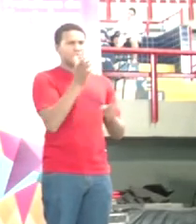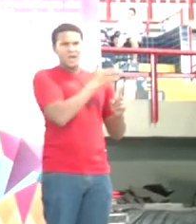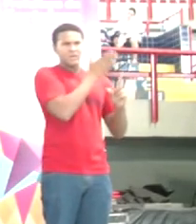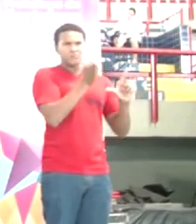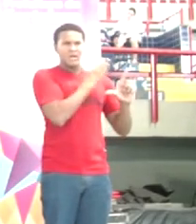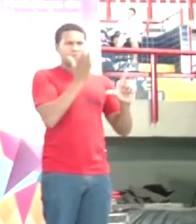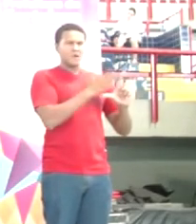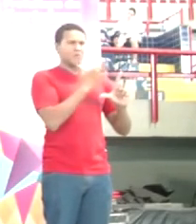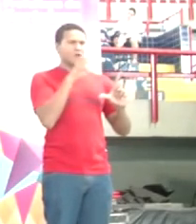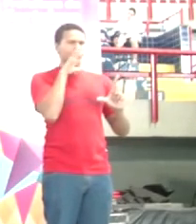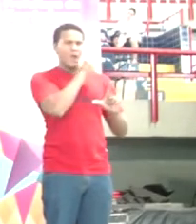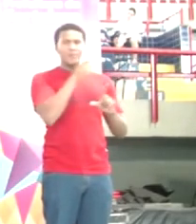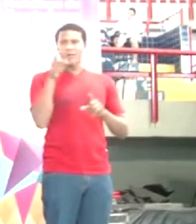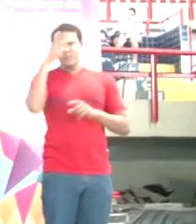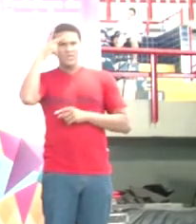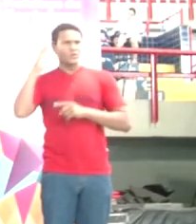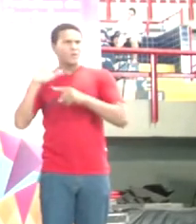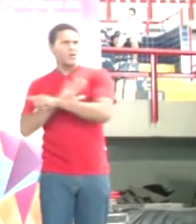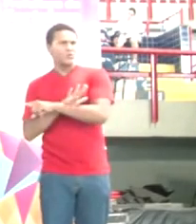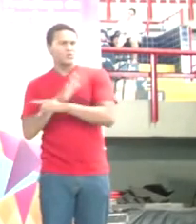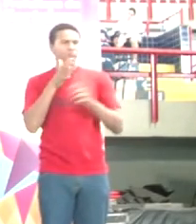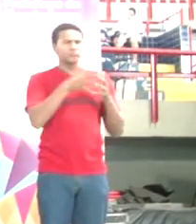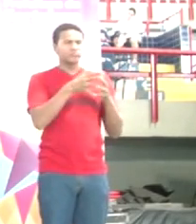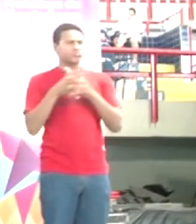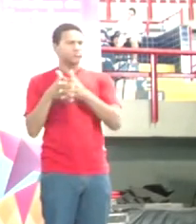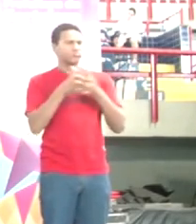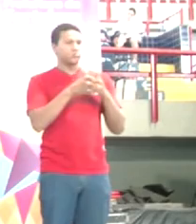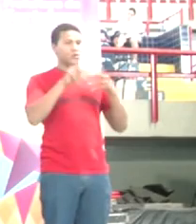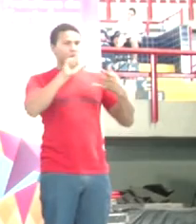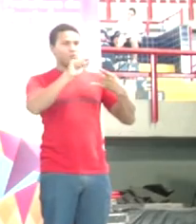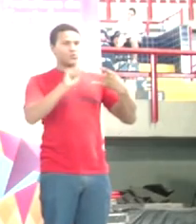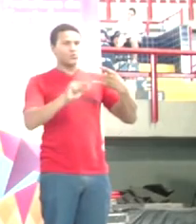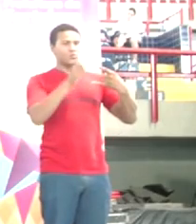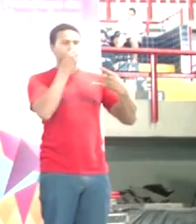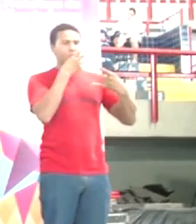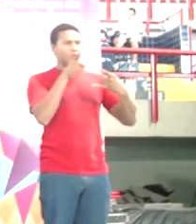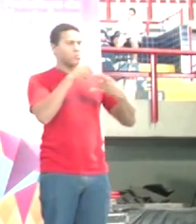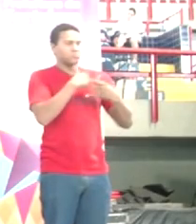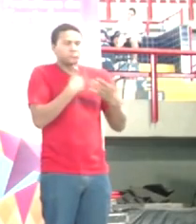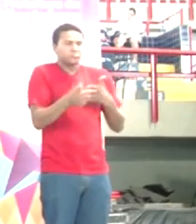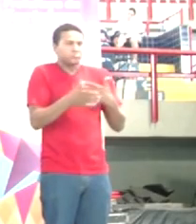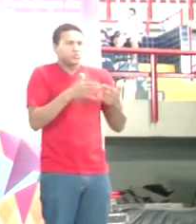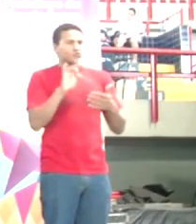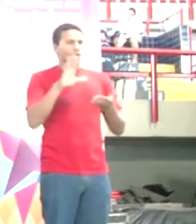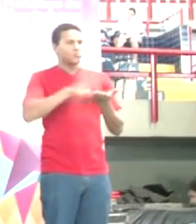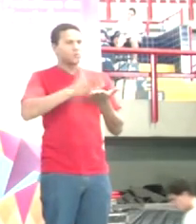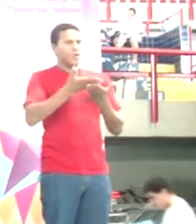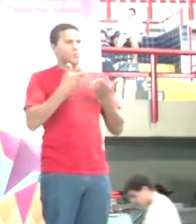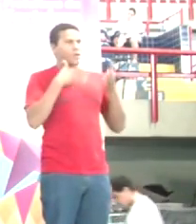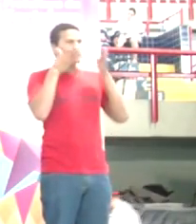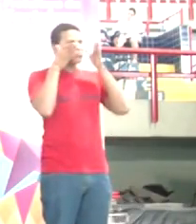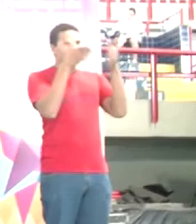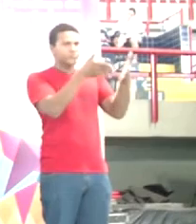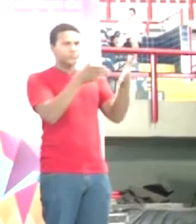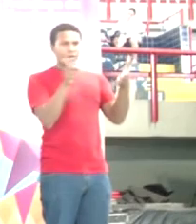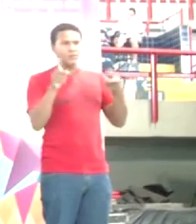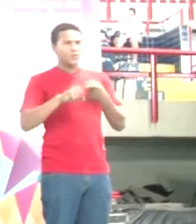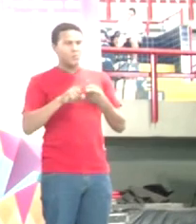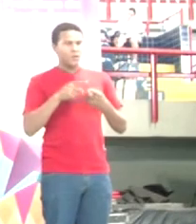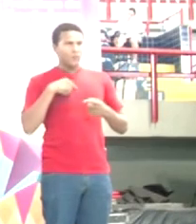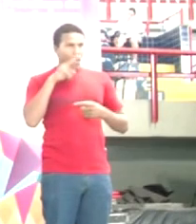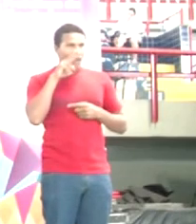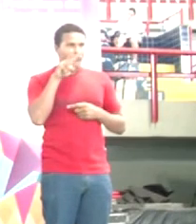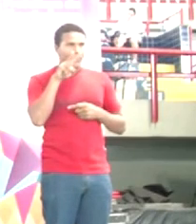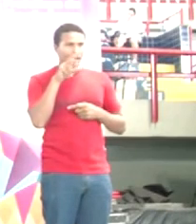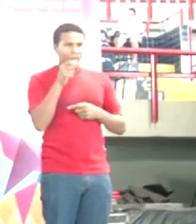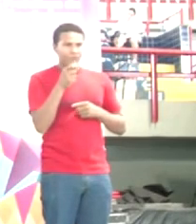dá o valor de 136. Então, no caso do gesso, para cada mão dele, eu tenho uma massa de 136